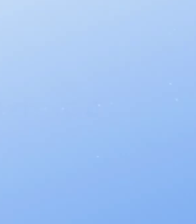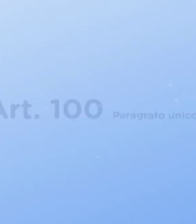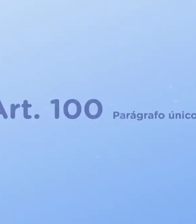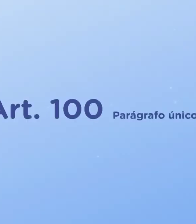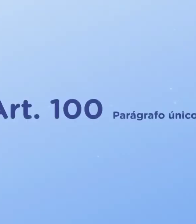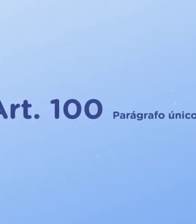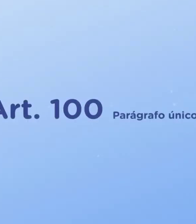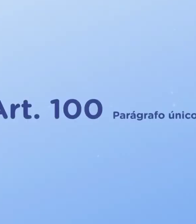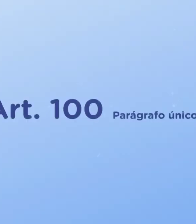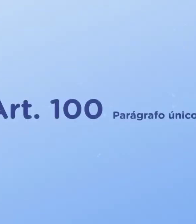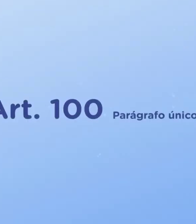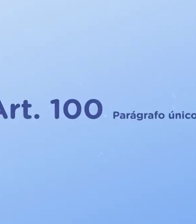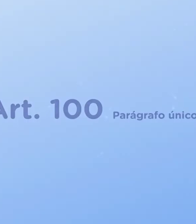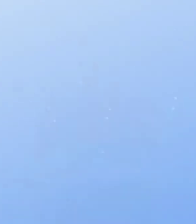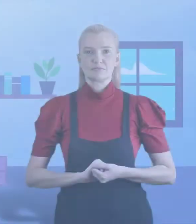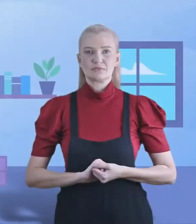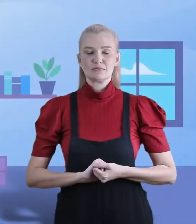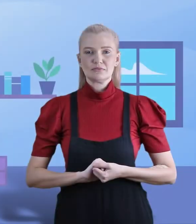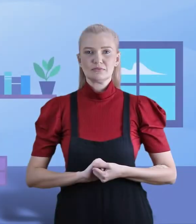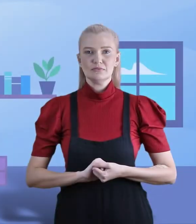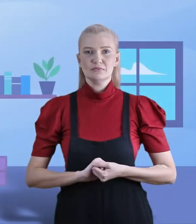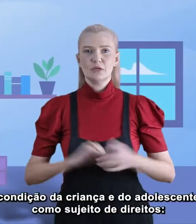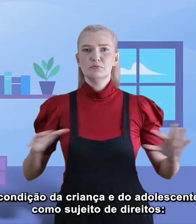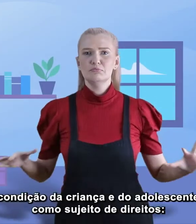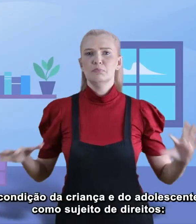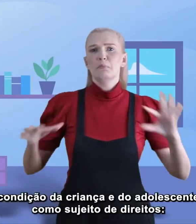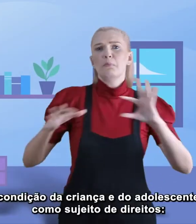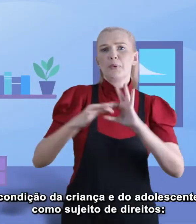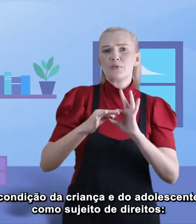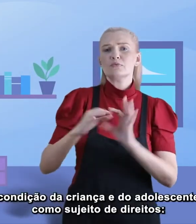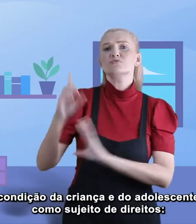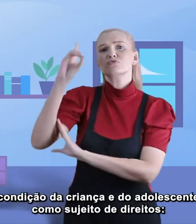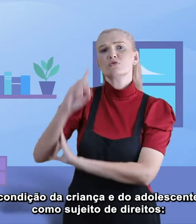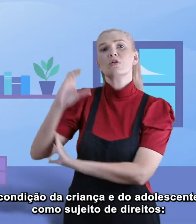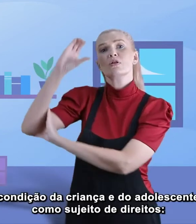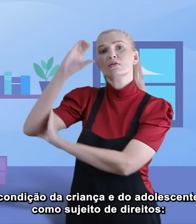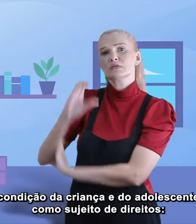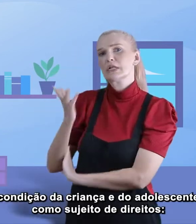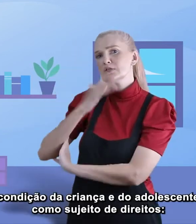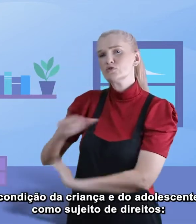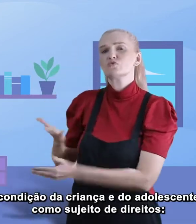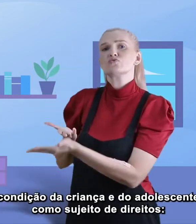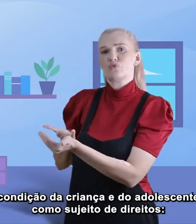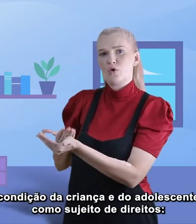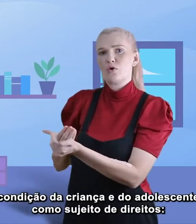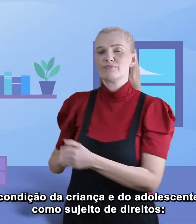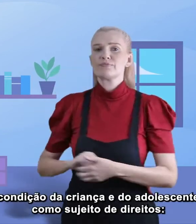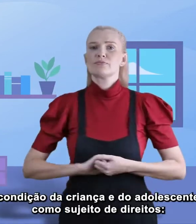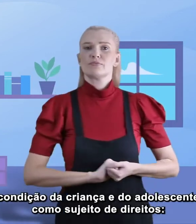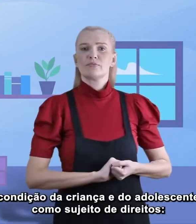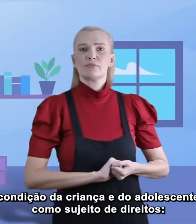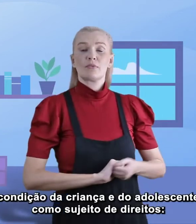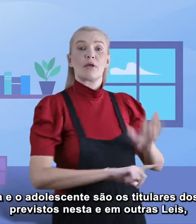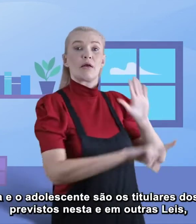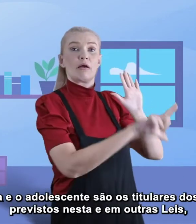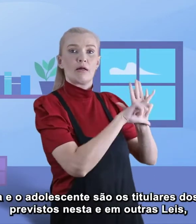Artigo 100, parágrafo único, inciso 1º. Condição da criança e do adolescente como sujeito de direitos. A